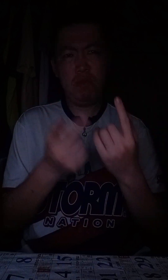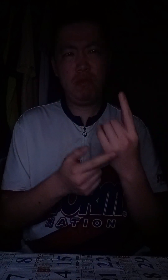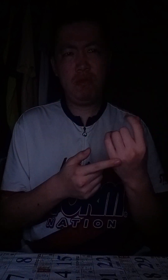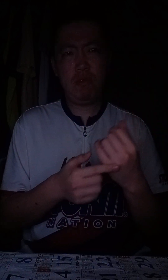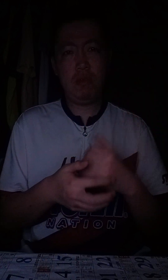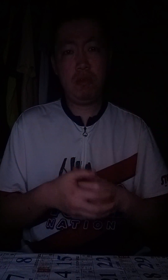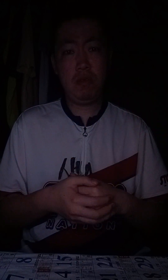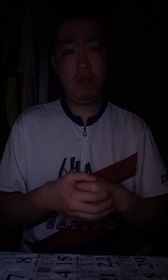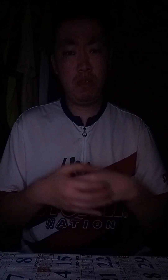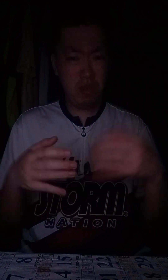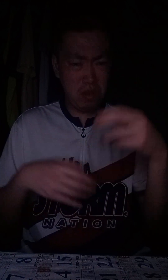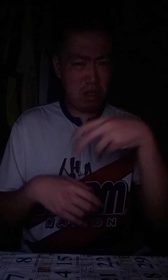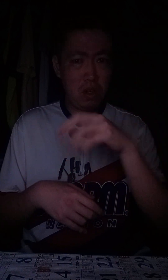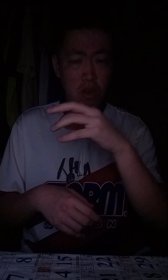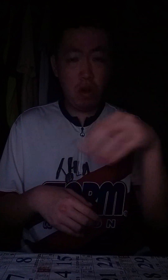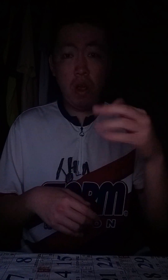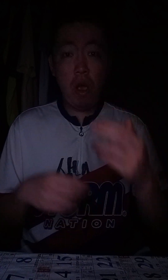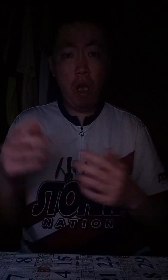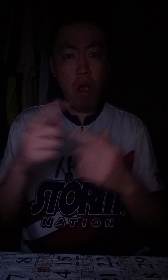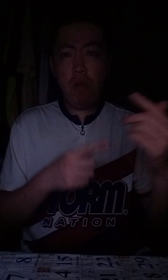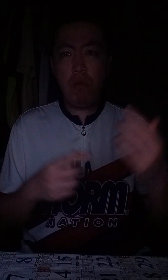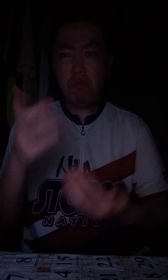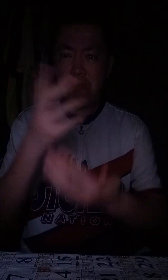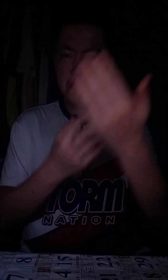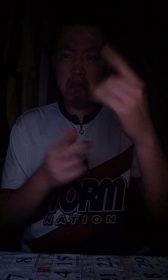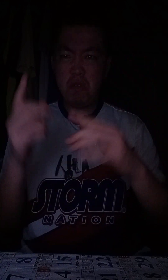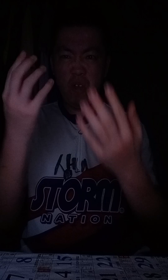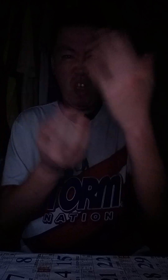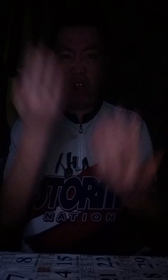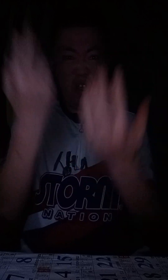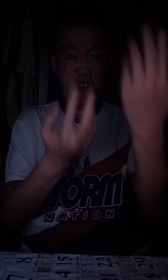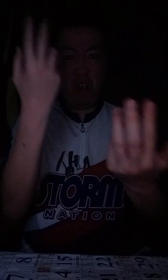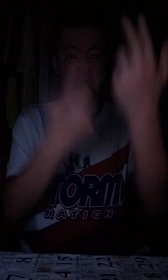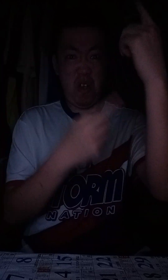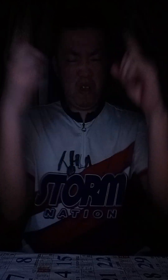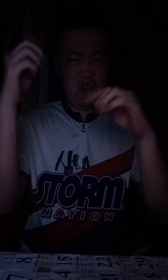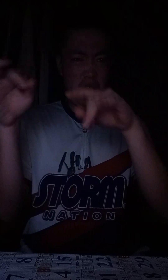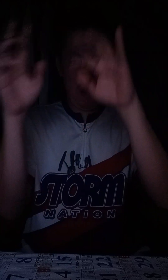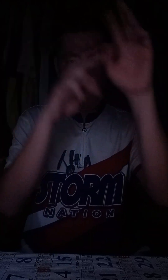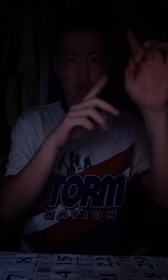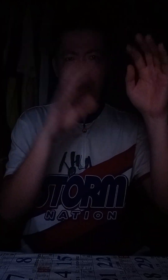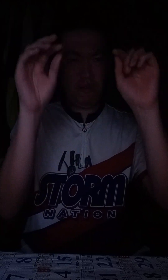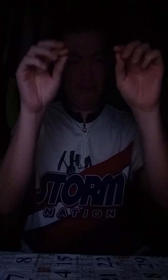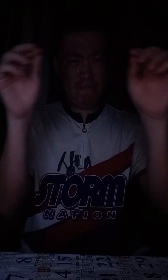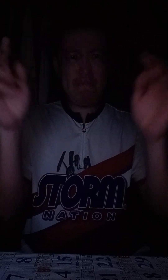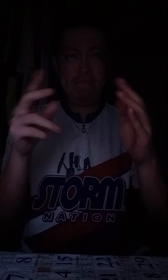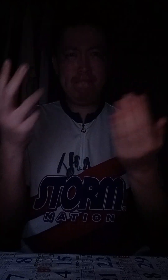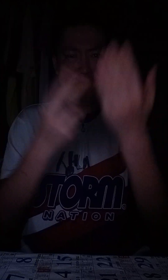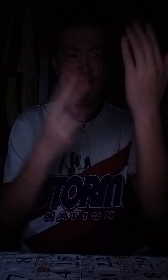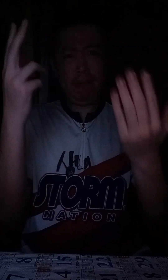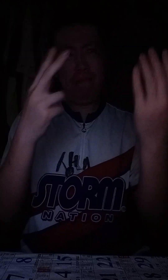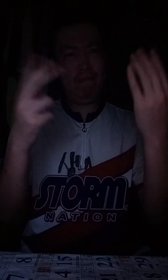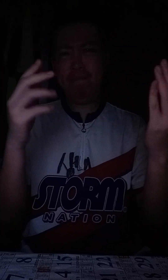목재 가옥들이 많은 잣대처럼 활활 타오릅니다. 아무리 불을 뿌려도 불길은 사그러들 줄